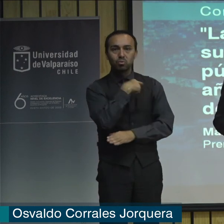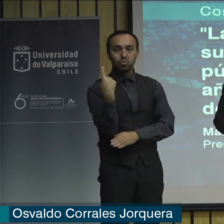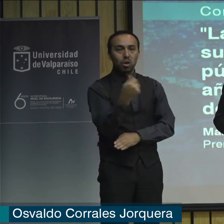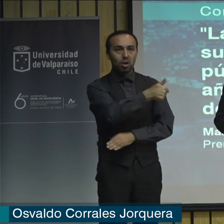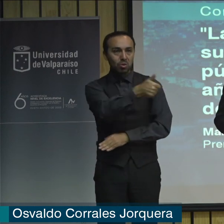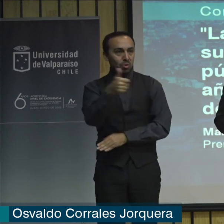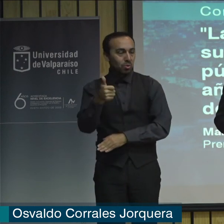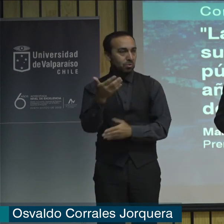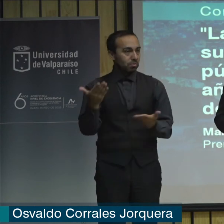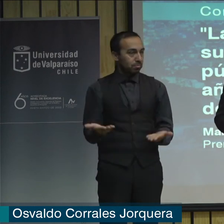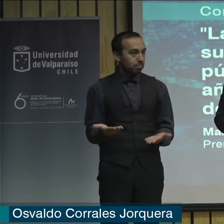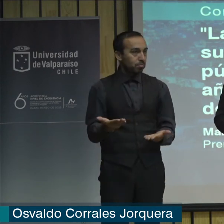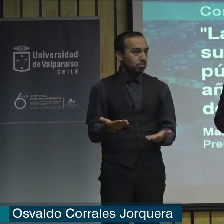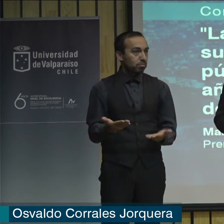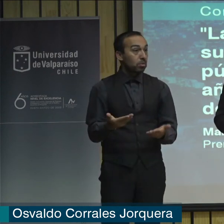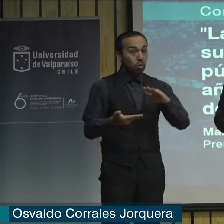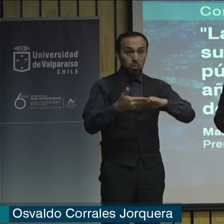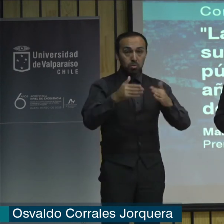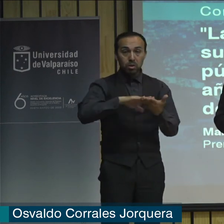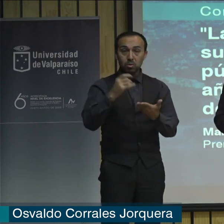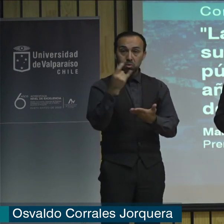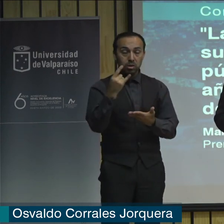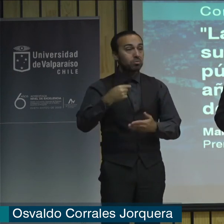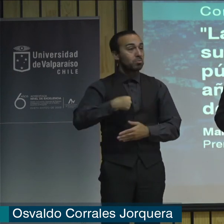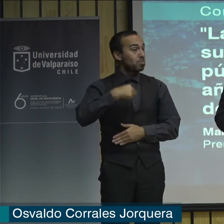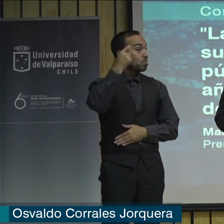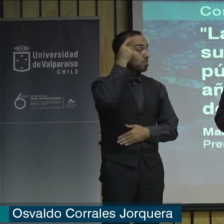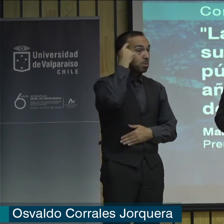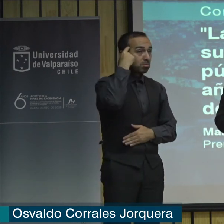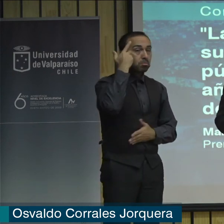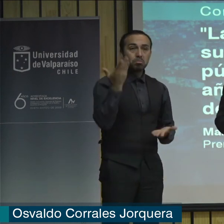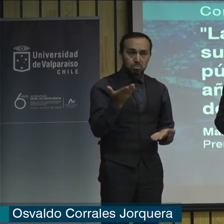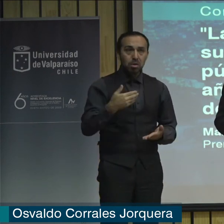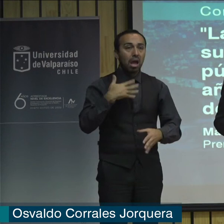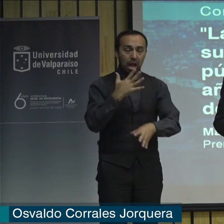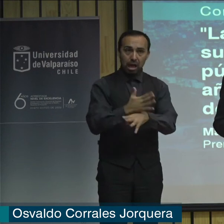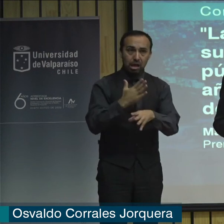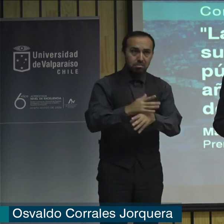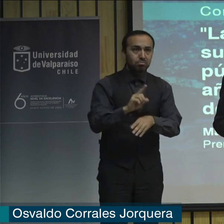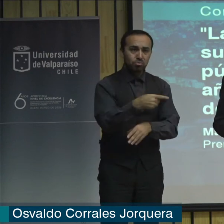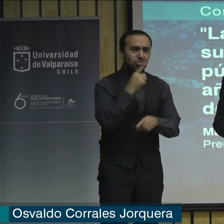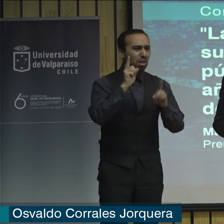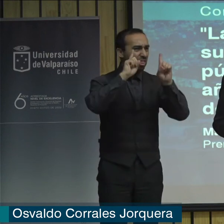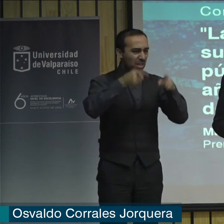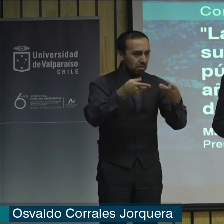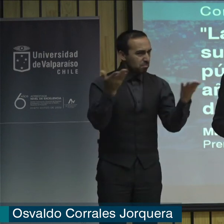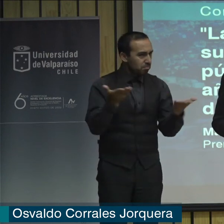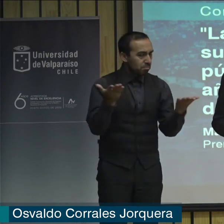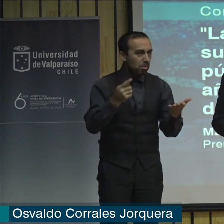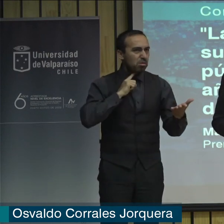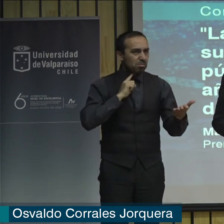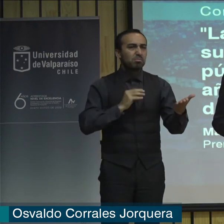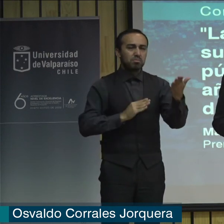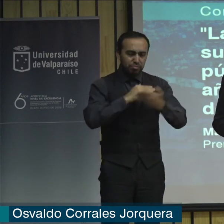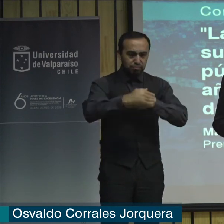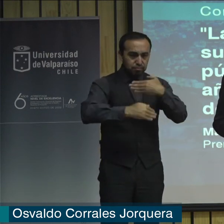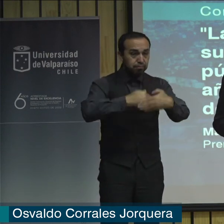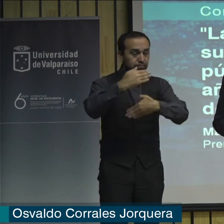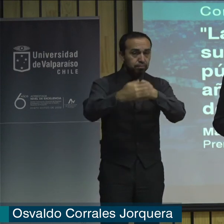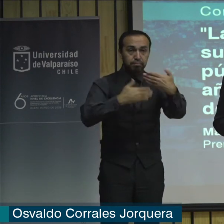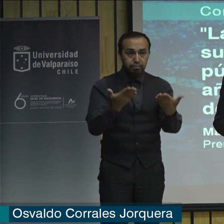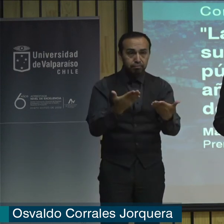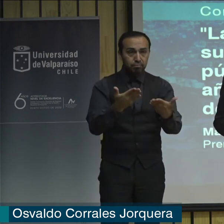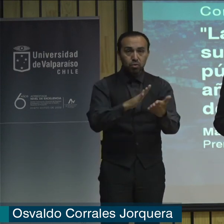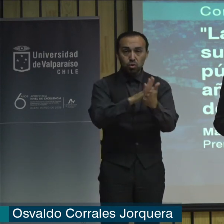como comunidad Universitaria me parece tenemos todavía El Deber de escrutar las actuaciones de quienes nos precedieron